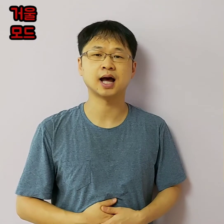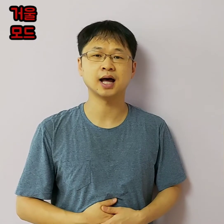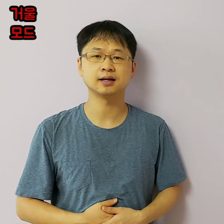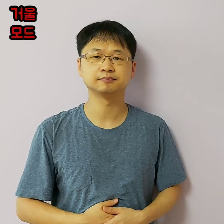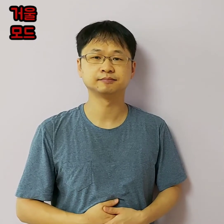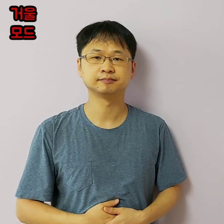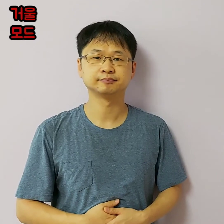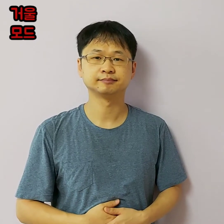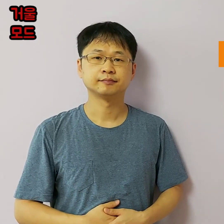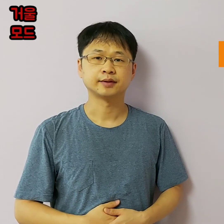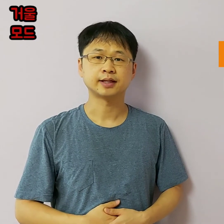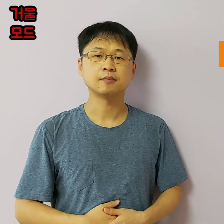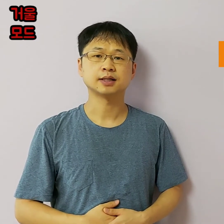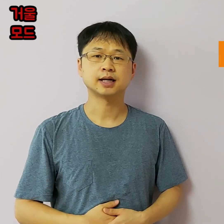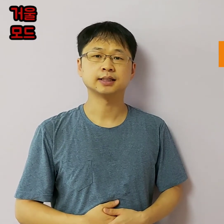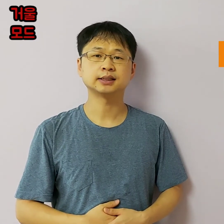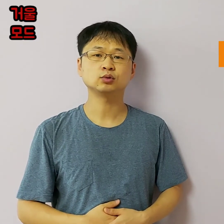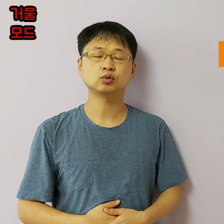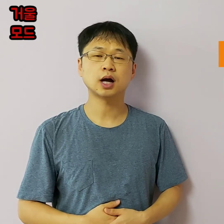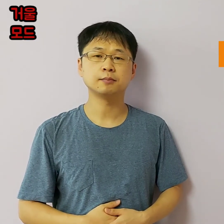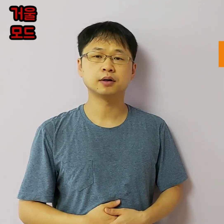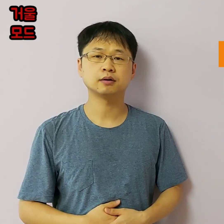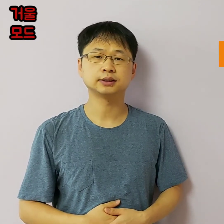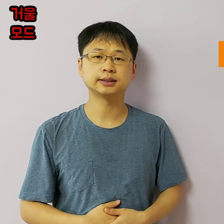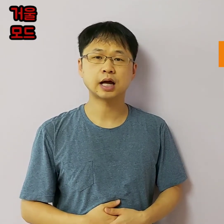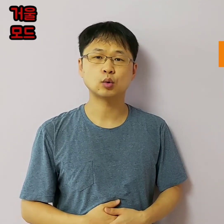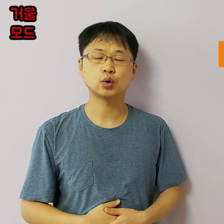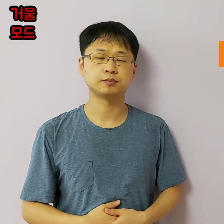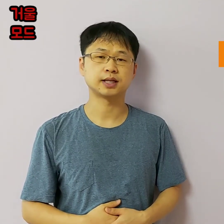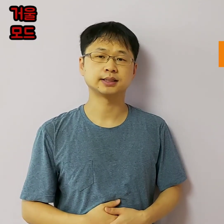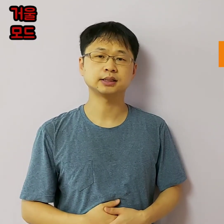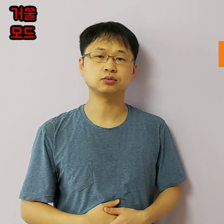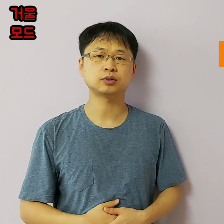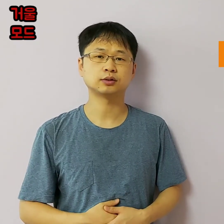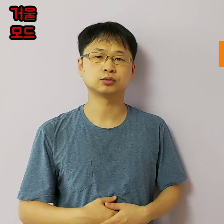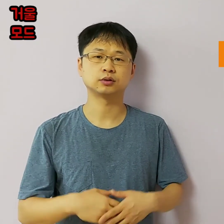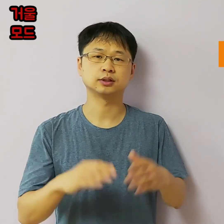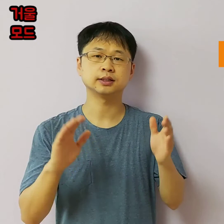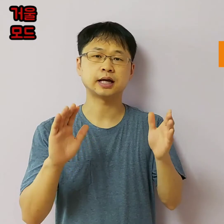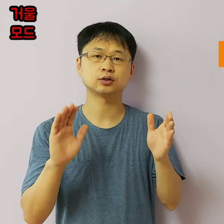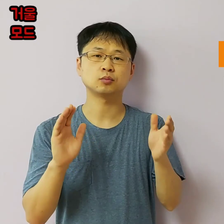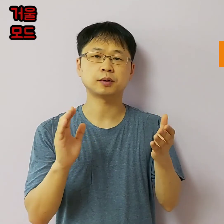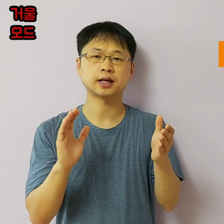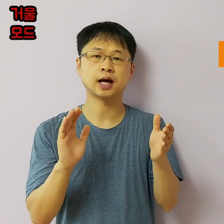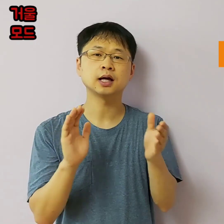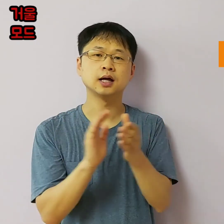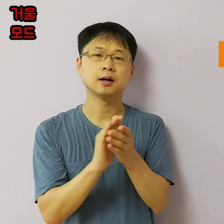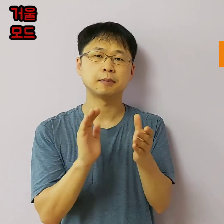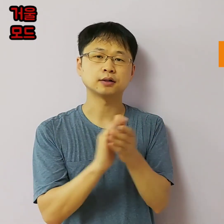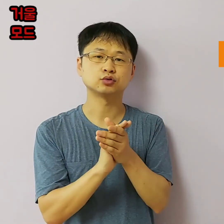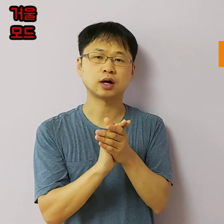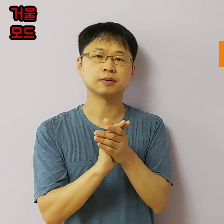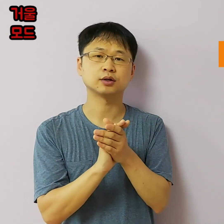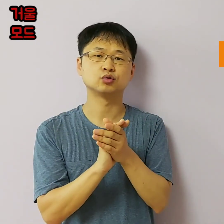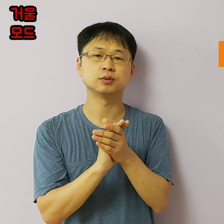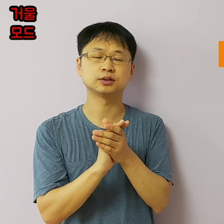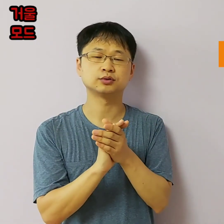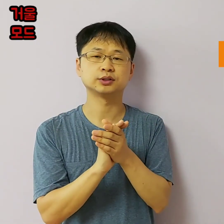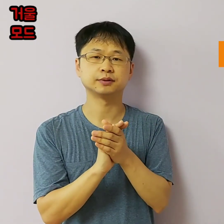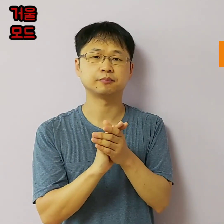바랍니다. 네, 다음 가사 친구가 멀어진다고입니다. 친구라는 수어는 양손바닥 박수 가볍게 2번 쳐주시면